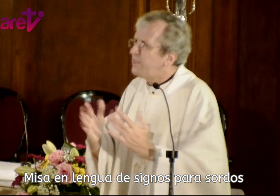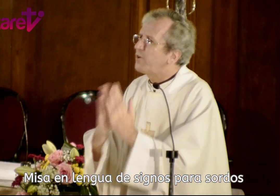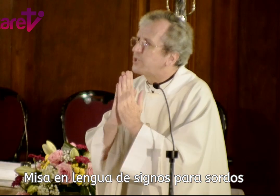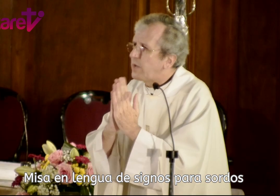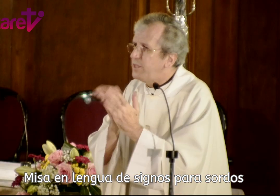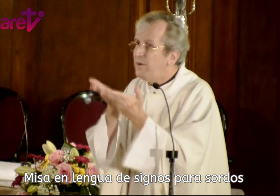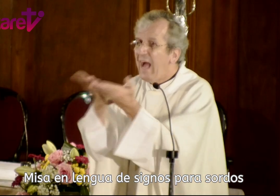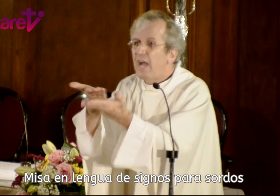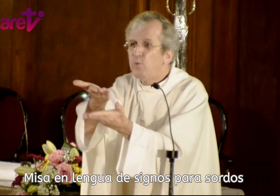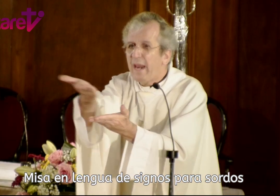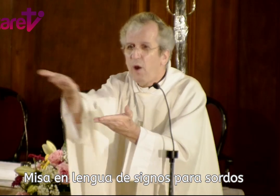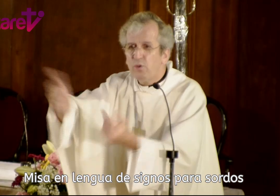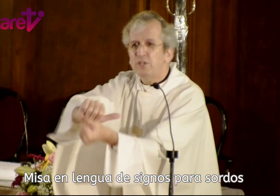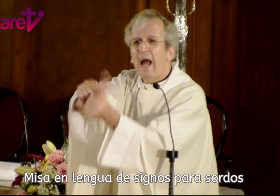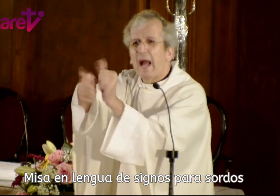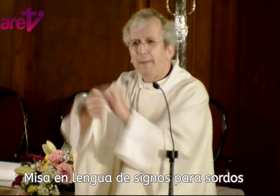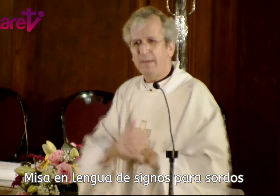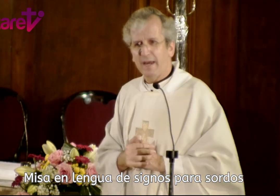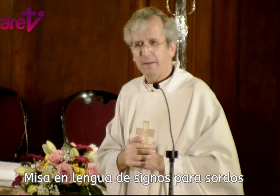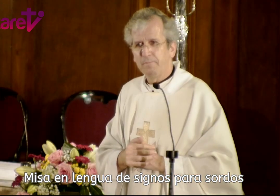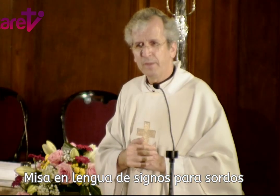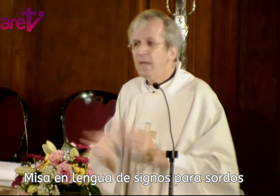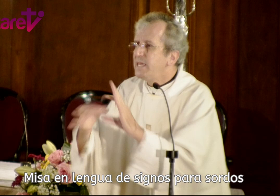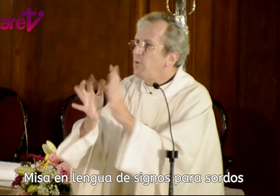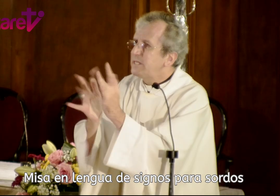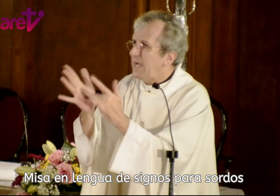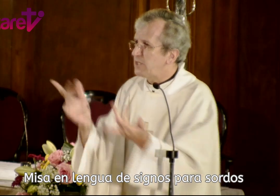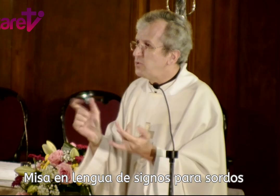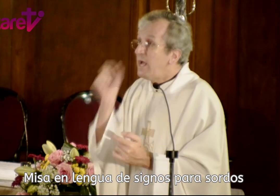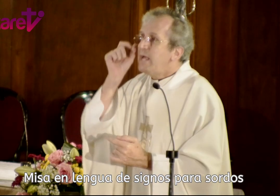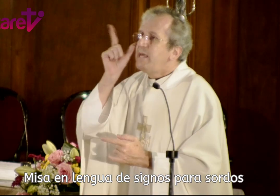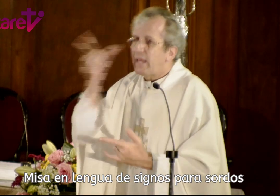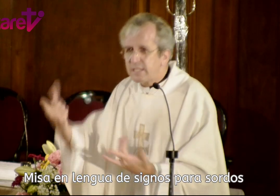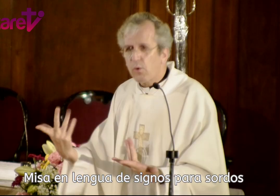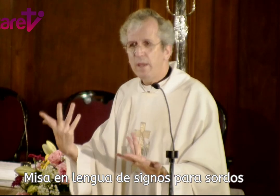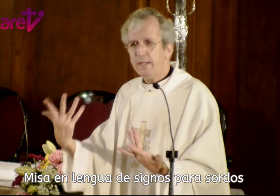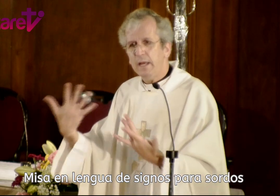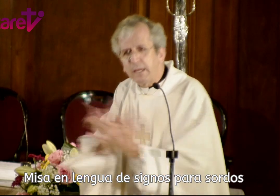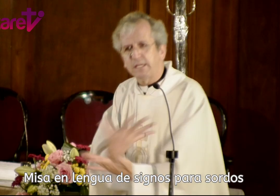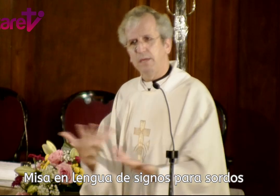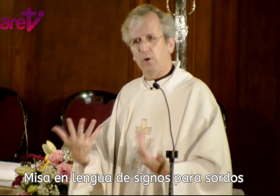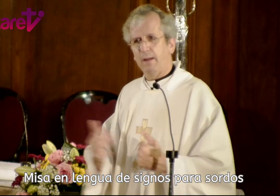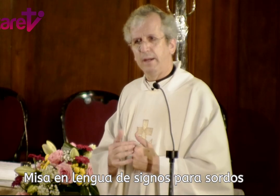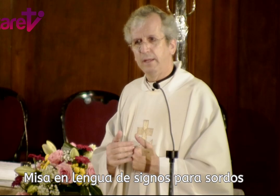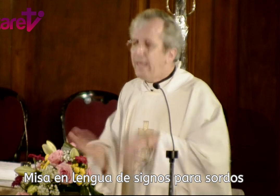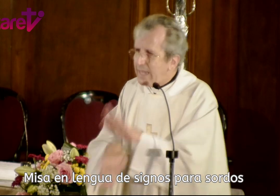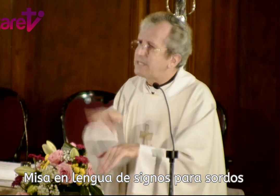que su oración ayudara a otros a cambiar y a unirse a Jesús y a darse cuenta que se equivocaban. Ese es el